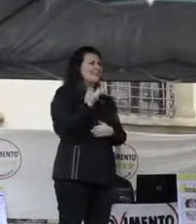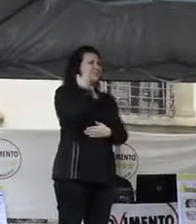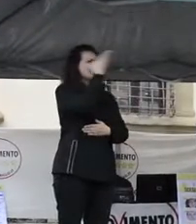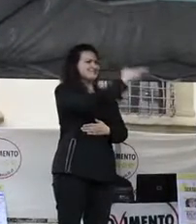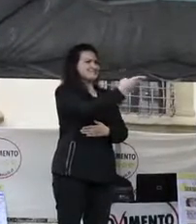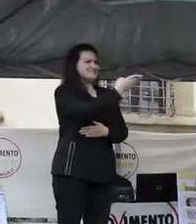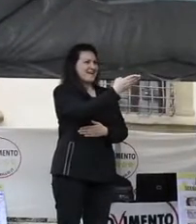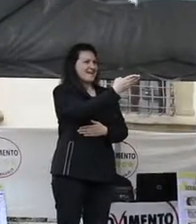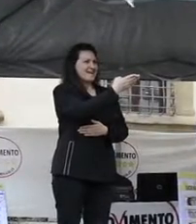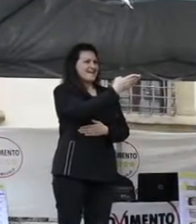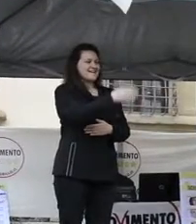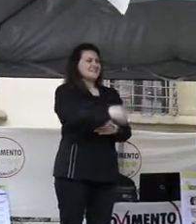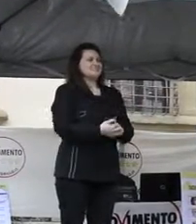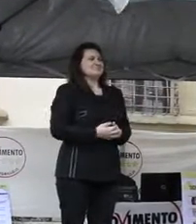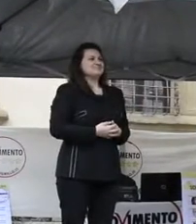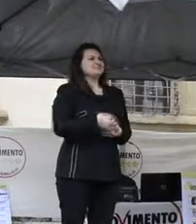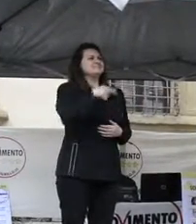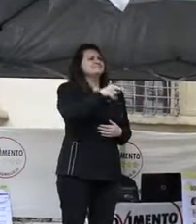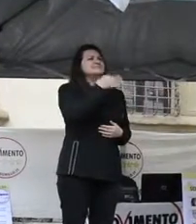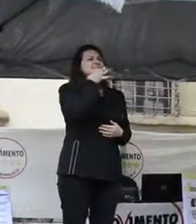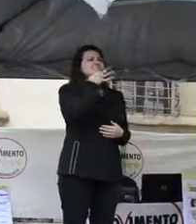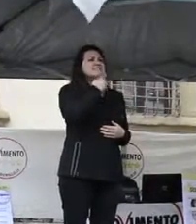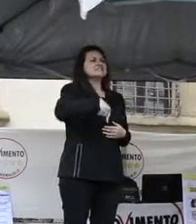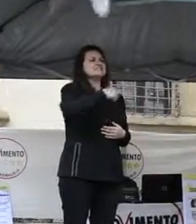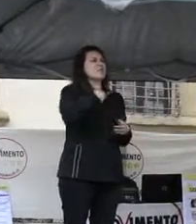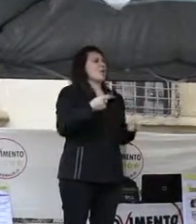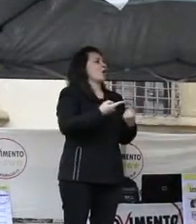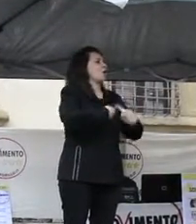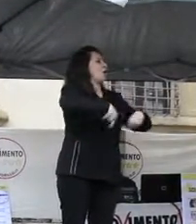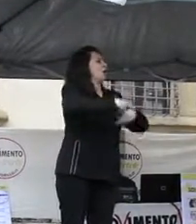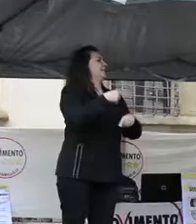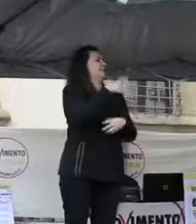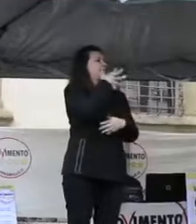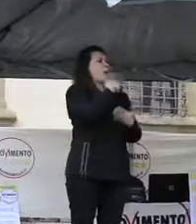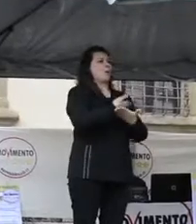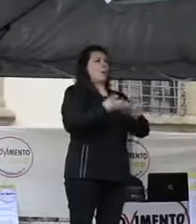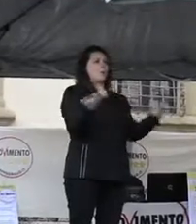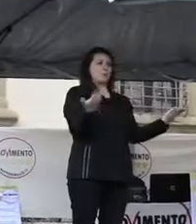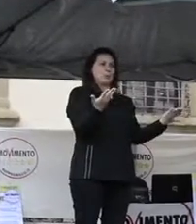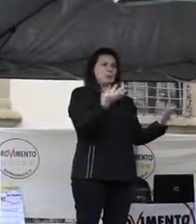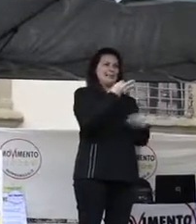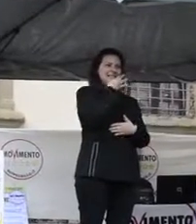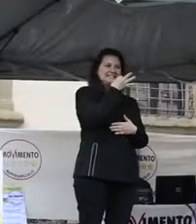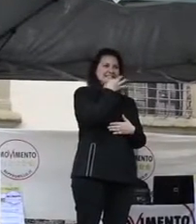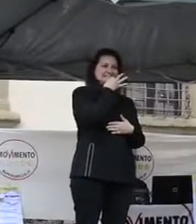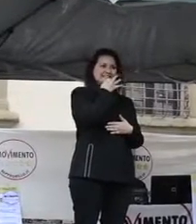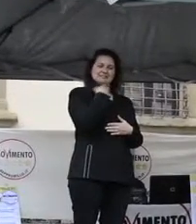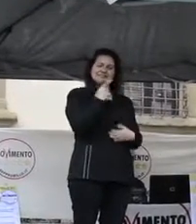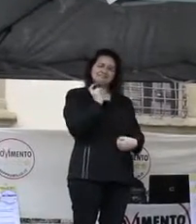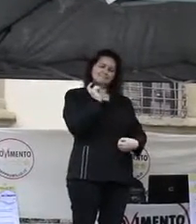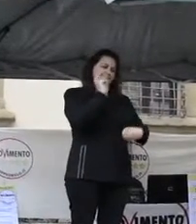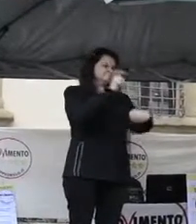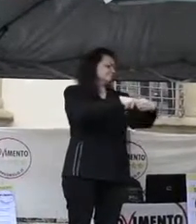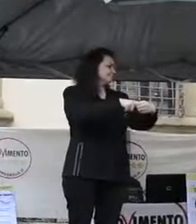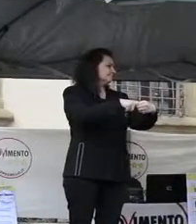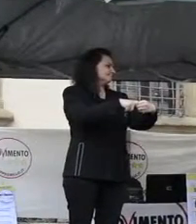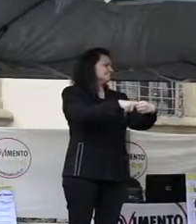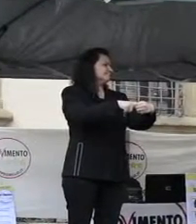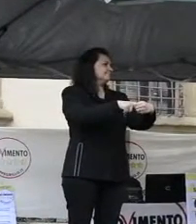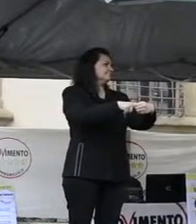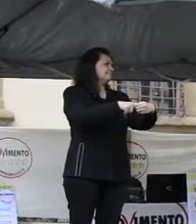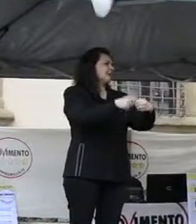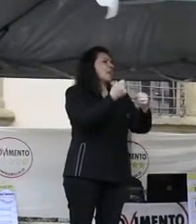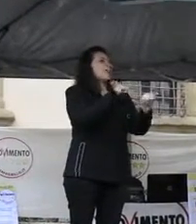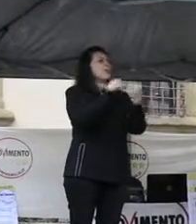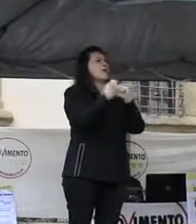e con questo vuol dire che il Comitato Acqua Pubblica aderirà in toto a quella battaglia che è per